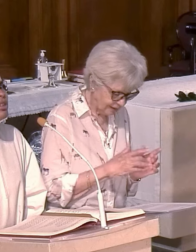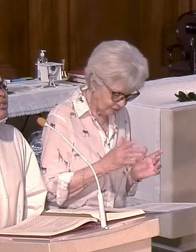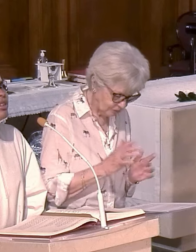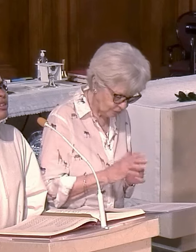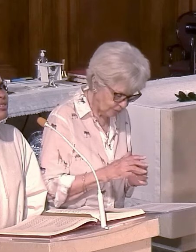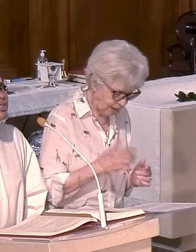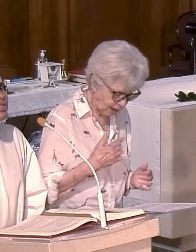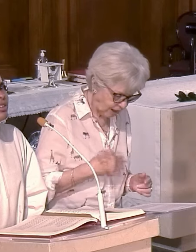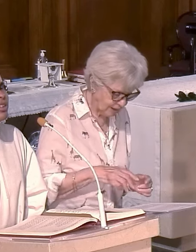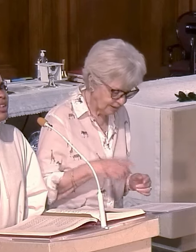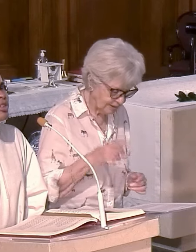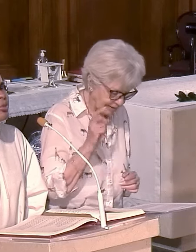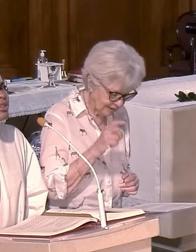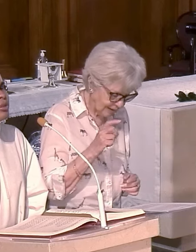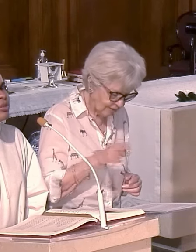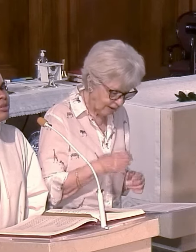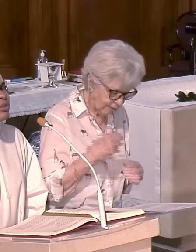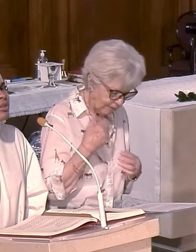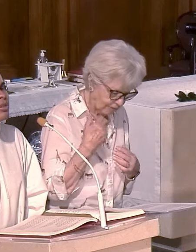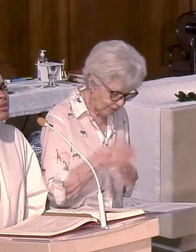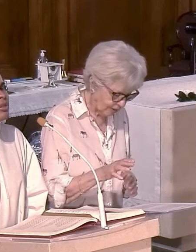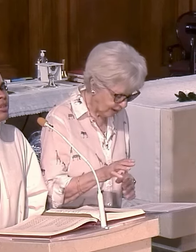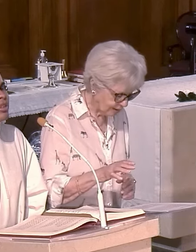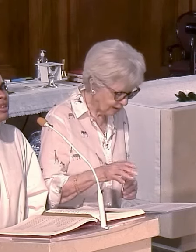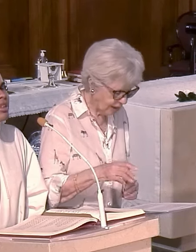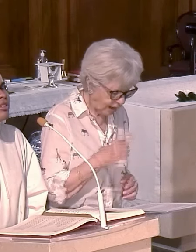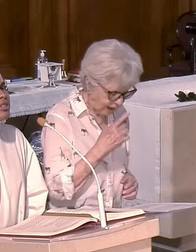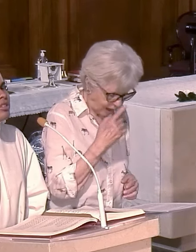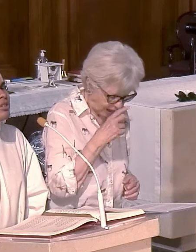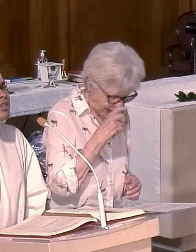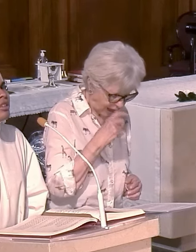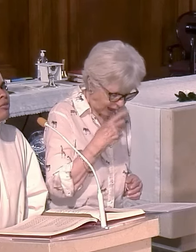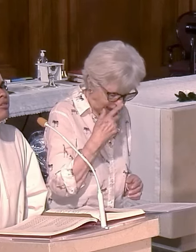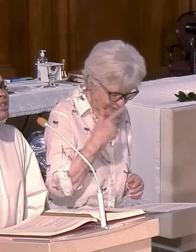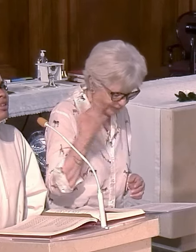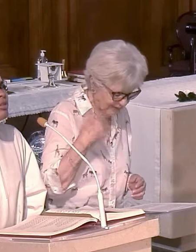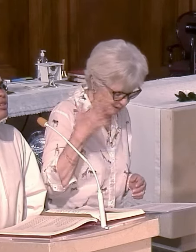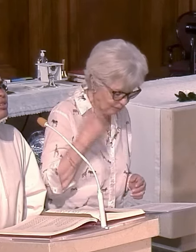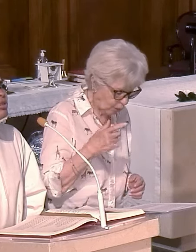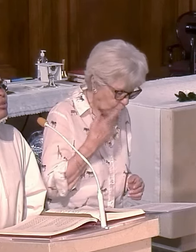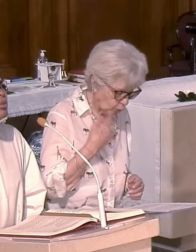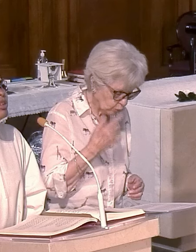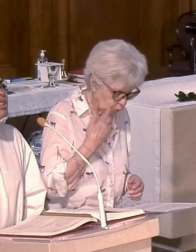Renovaos en la Virgen y en el Espíritu, y revestíos de la nueva